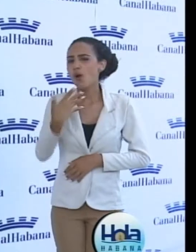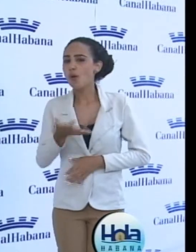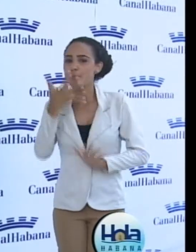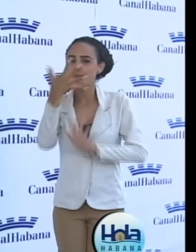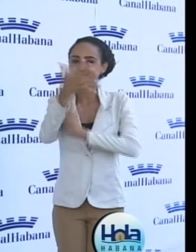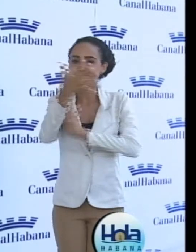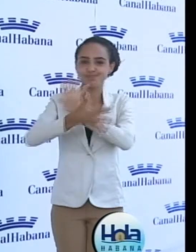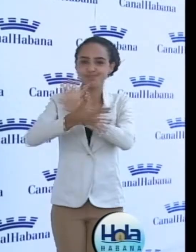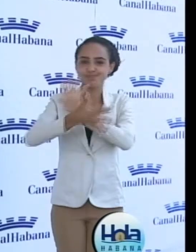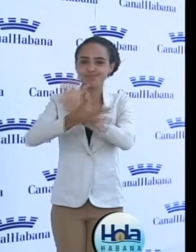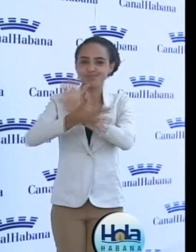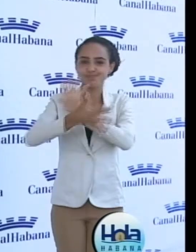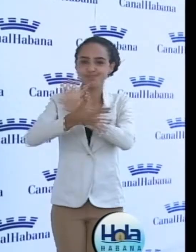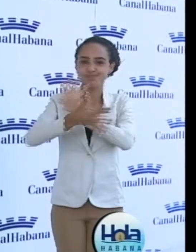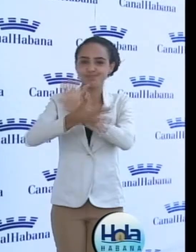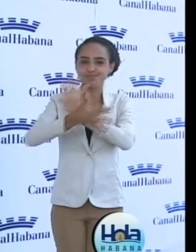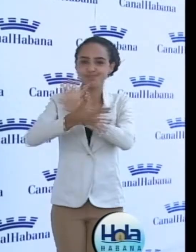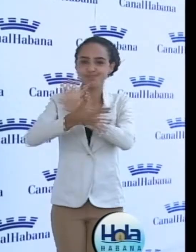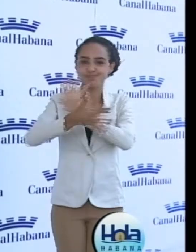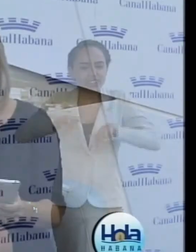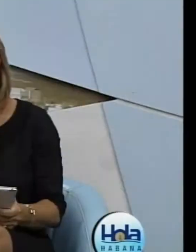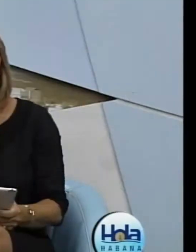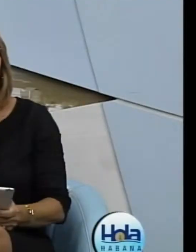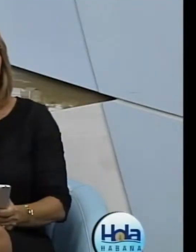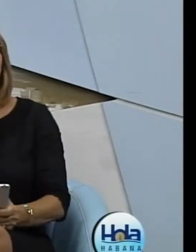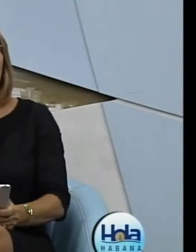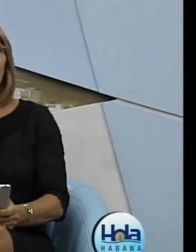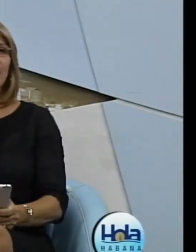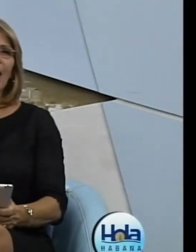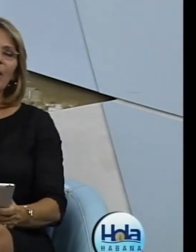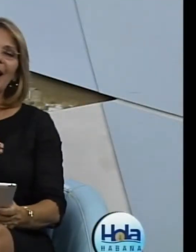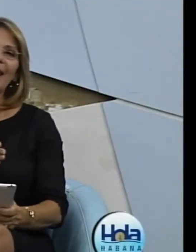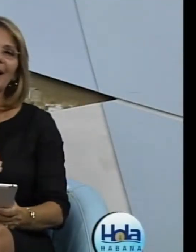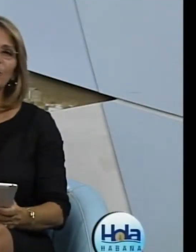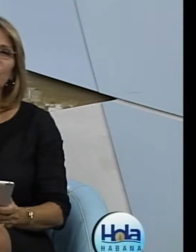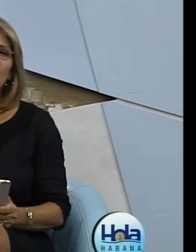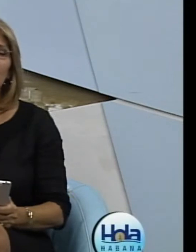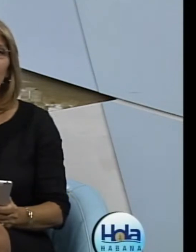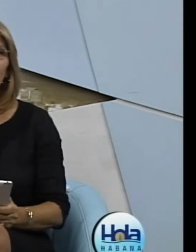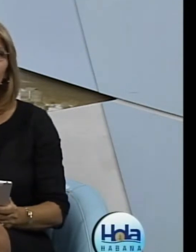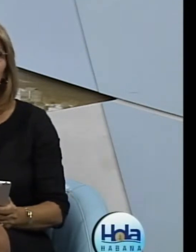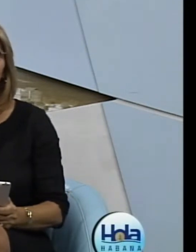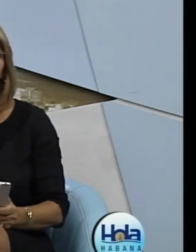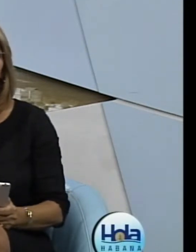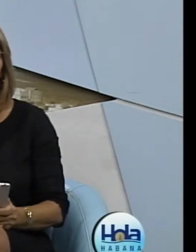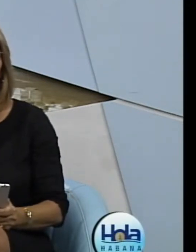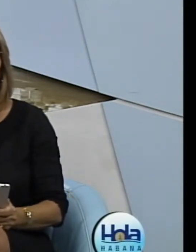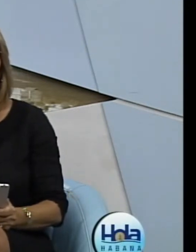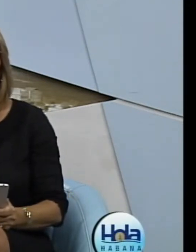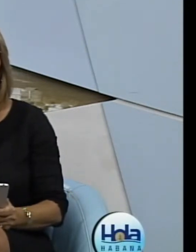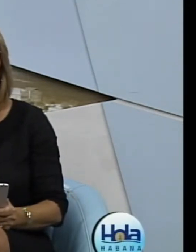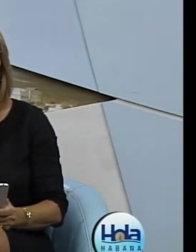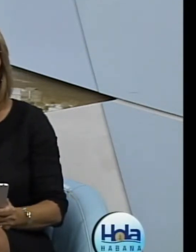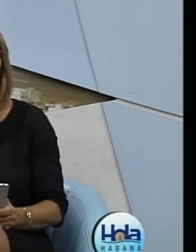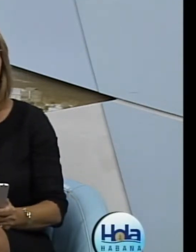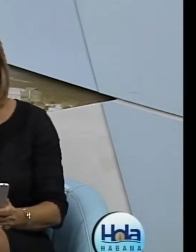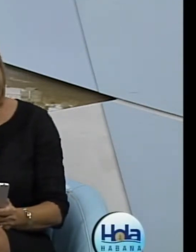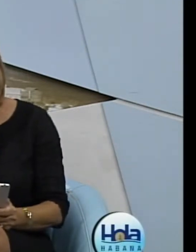materia de investigación en relación a esto se ha desarrollado. Claro, y ahora la concepción junto a la Facultad de Lenguas Extranjeras